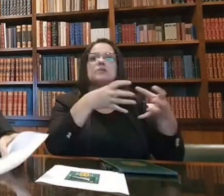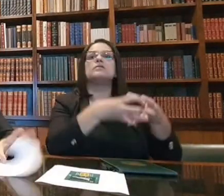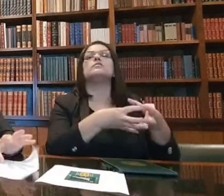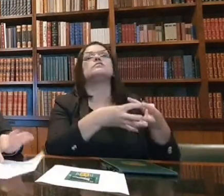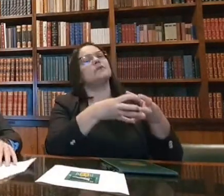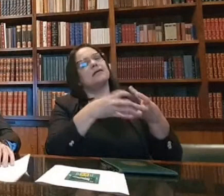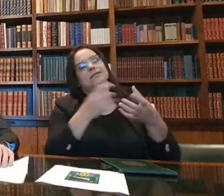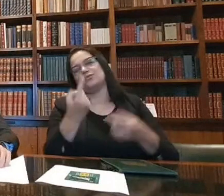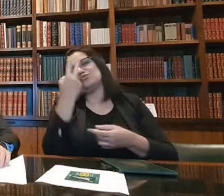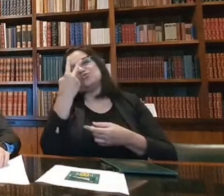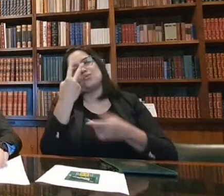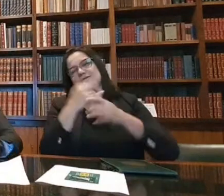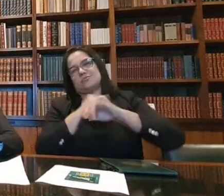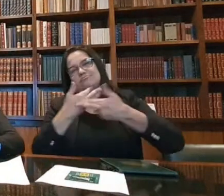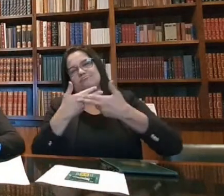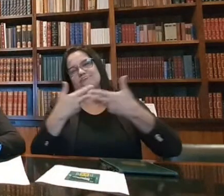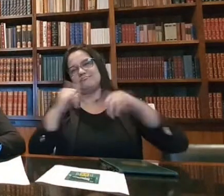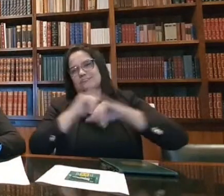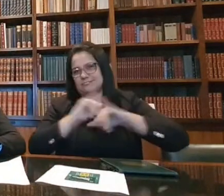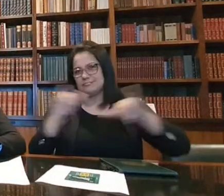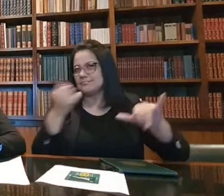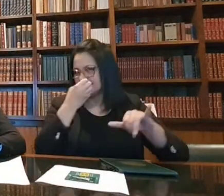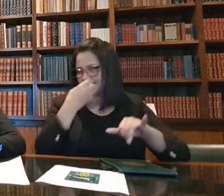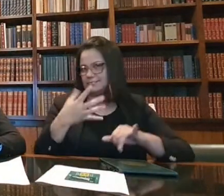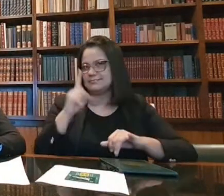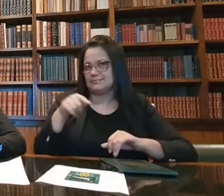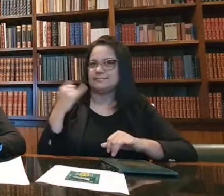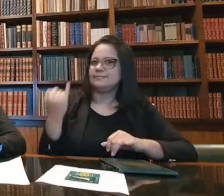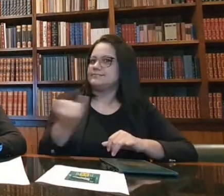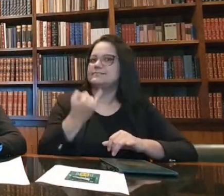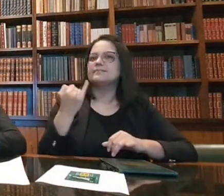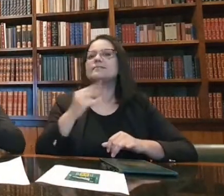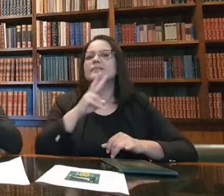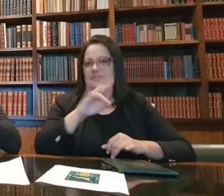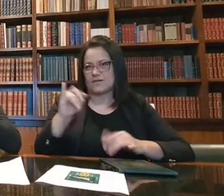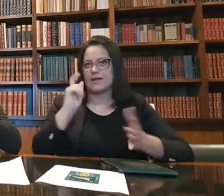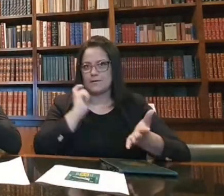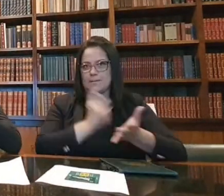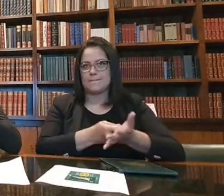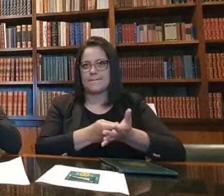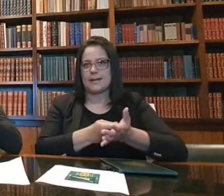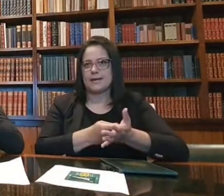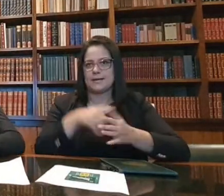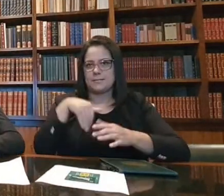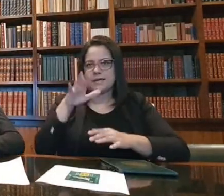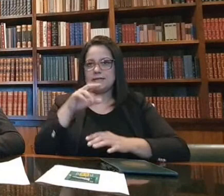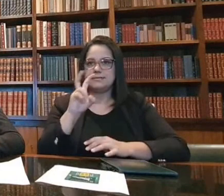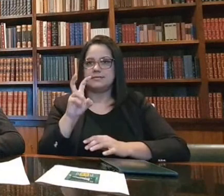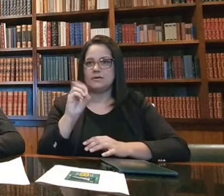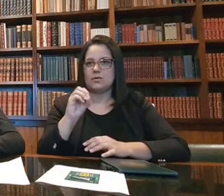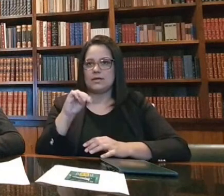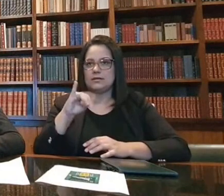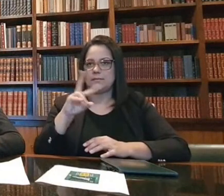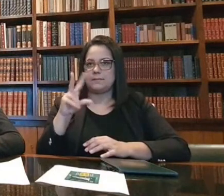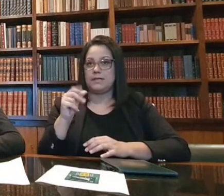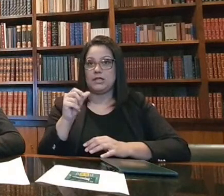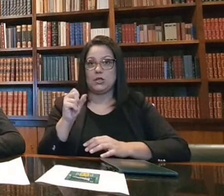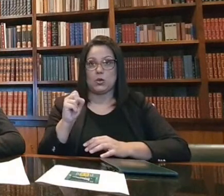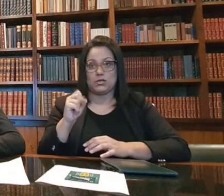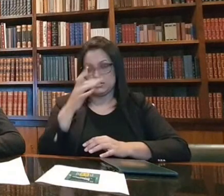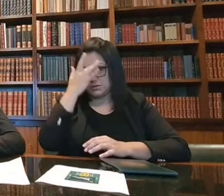são duas bojo aqui e o importante é vamos pagar mais de 50 milhões de pessoas